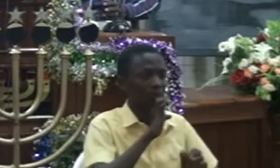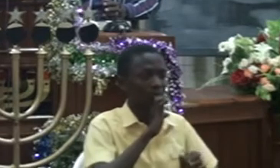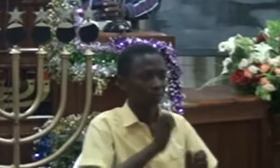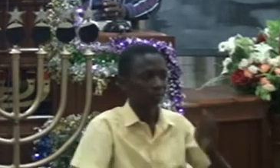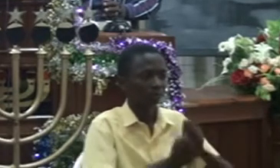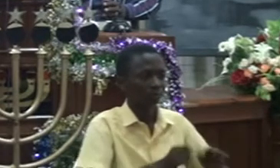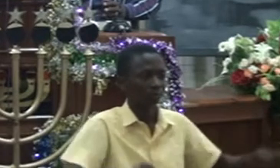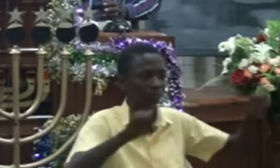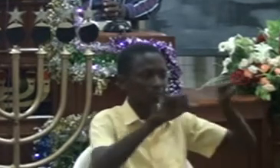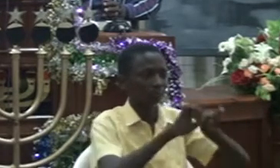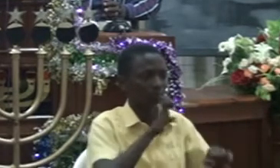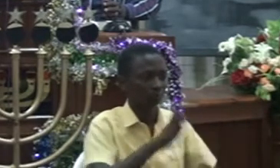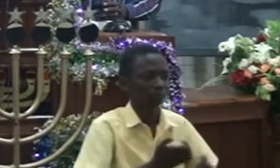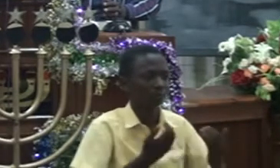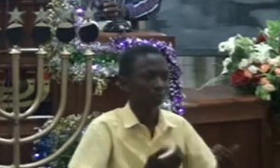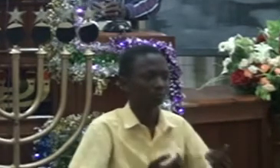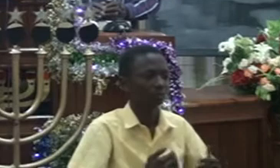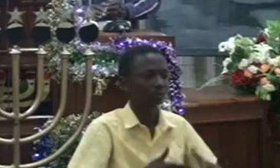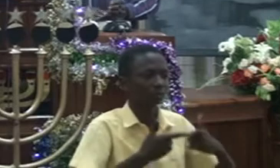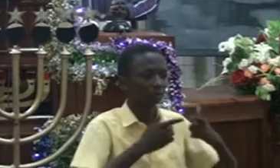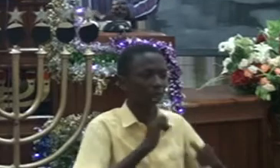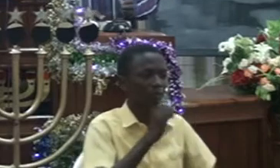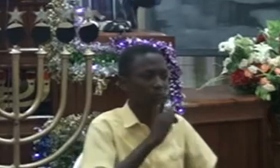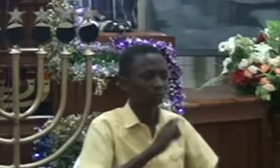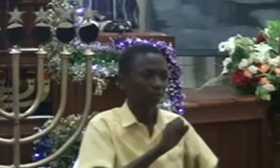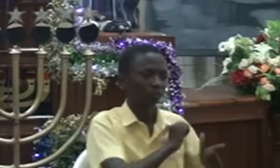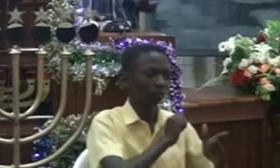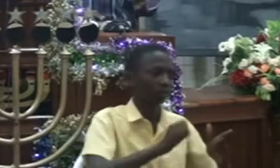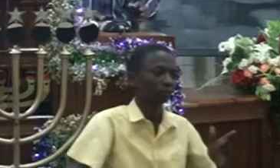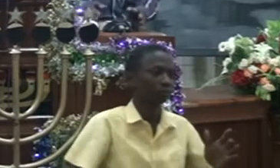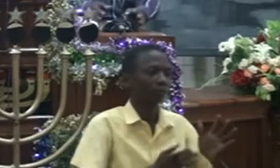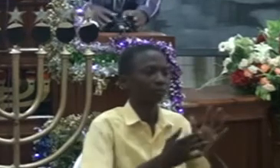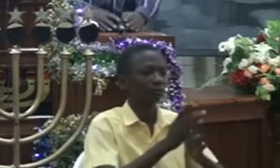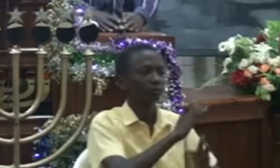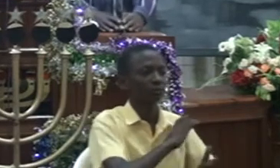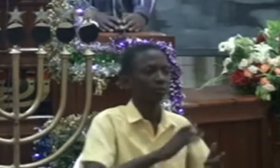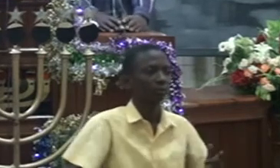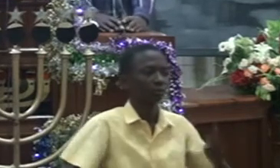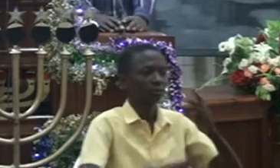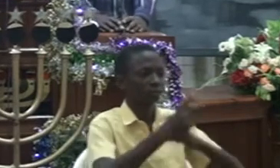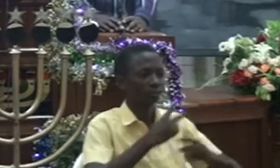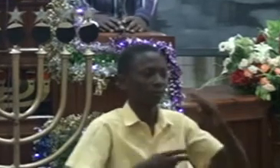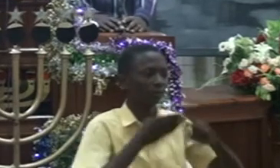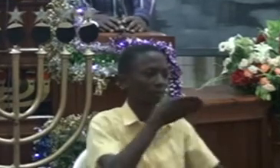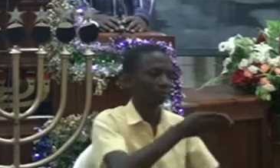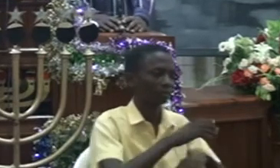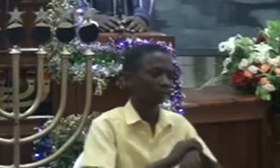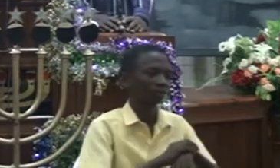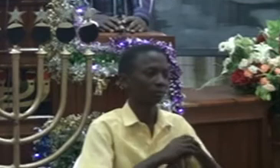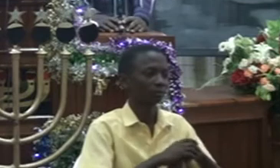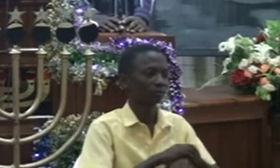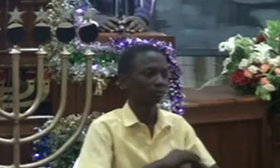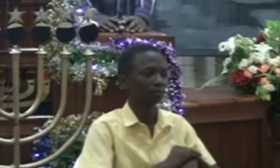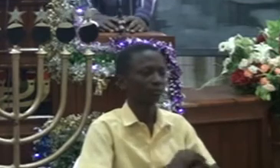de la seconde venue du Seigneur Jésus-Christ. Na wakati ya pili ambao tena ni muhimu sana